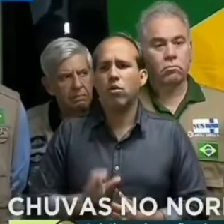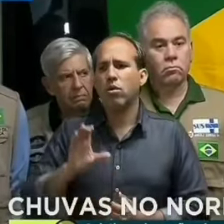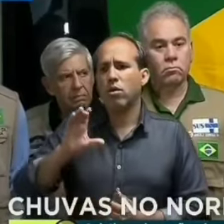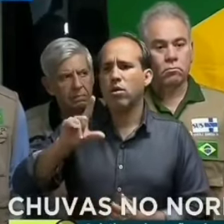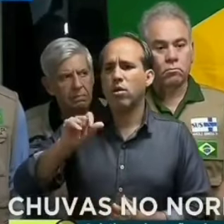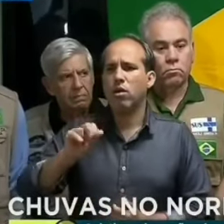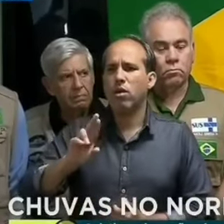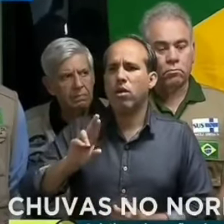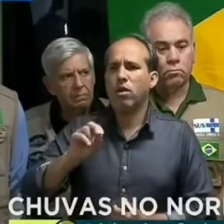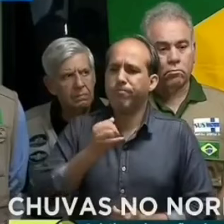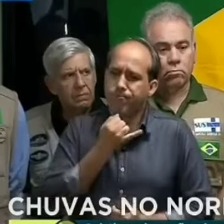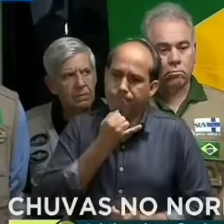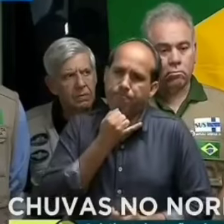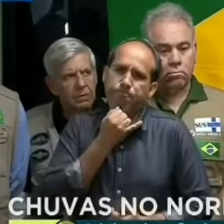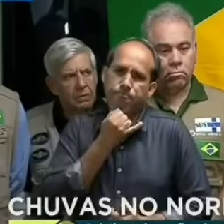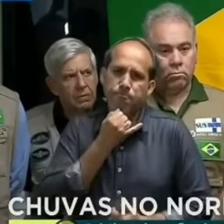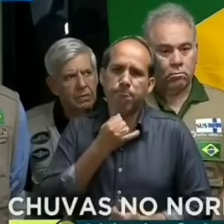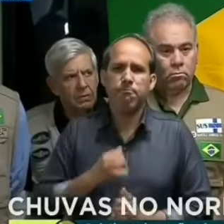obviamente, tristes,